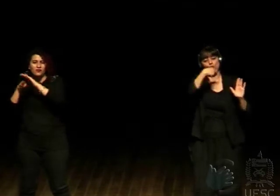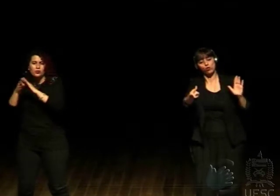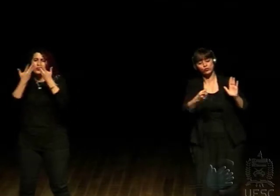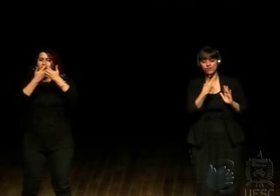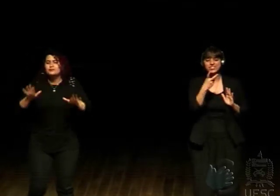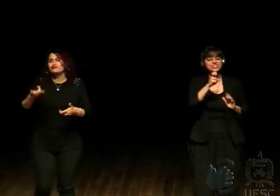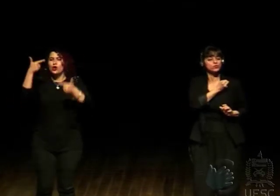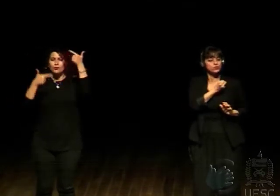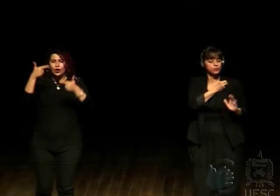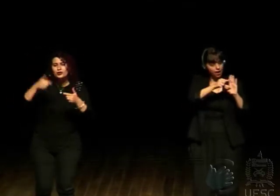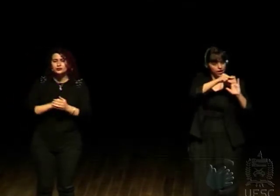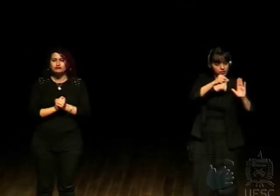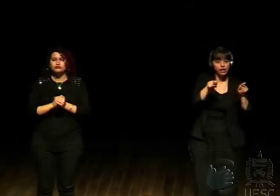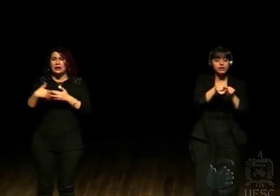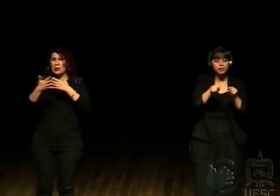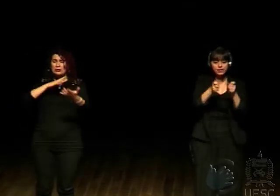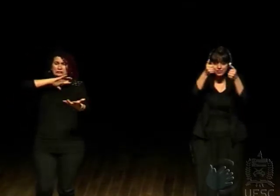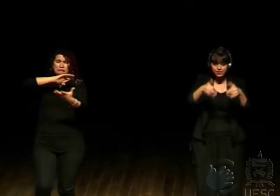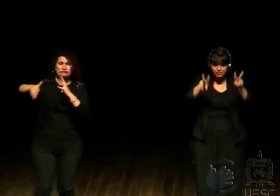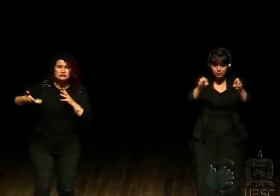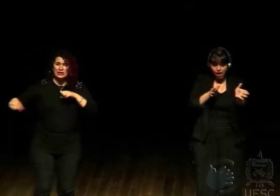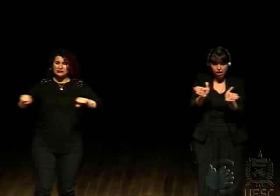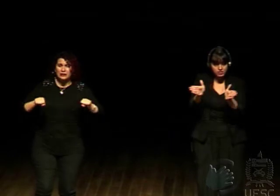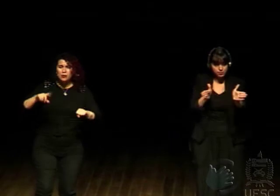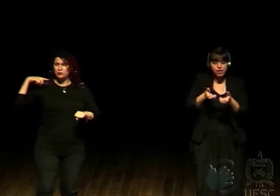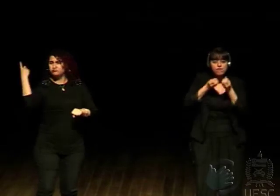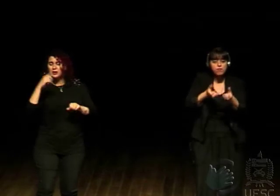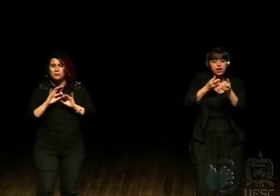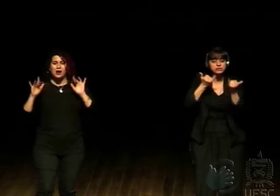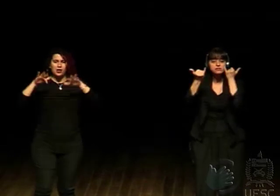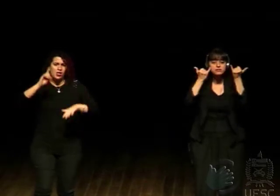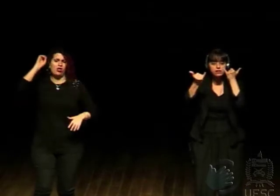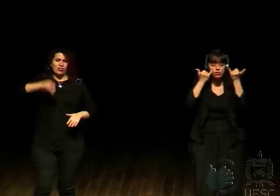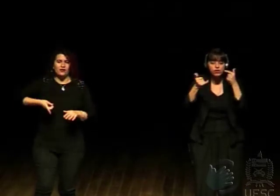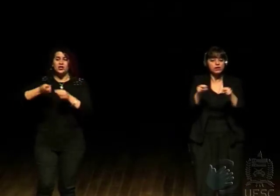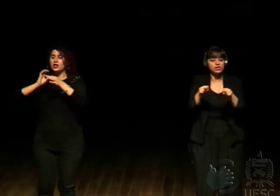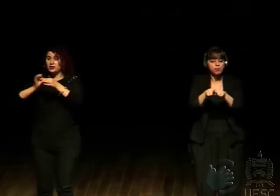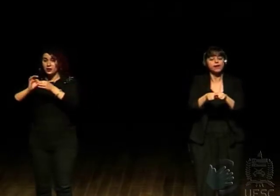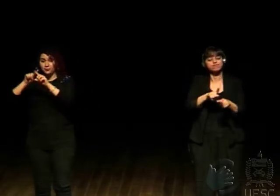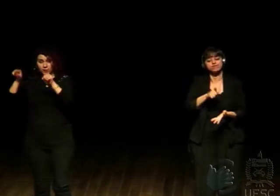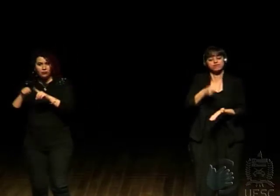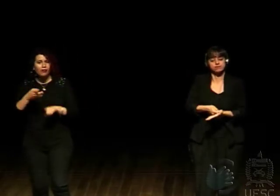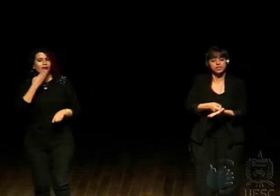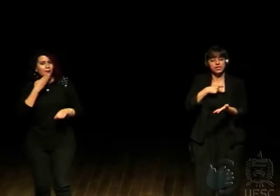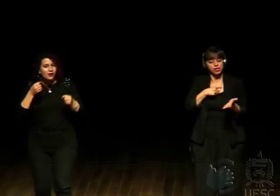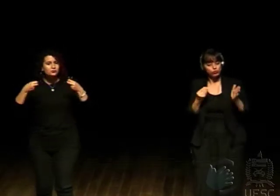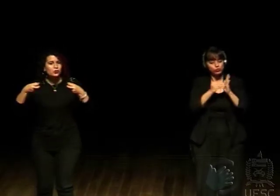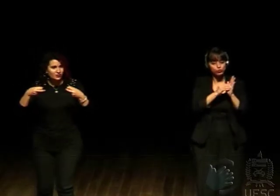el 25, se refiere a la accesibilidad de la información y a incluir intérprete en